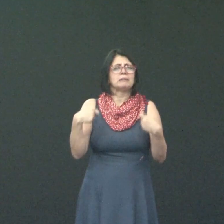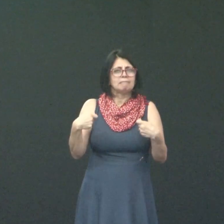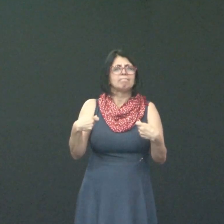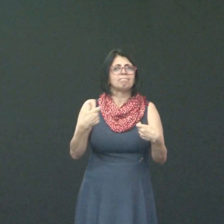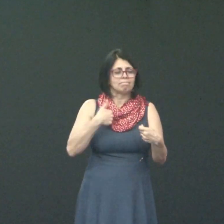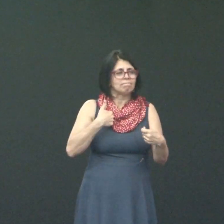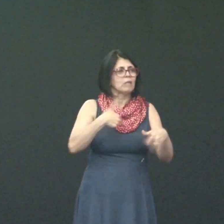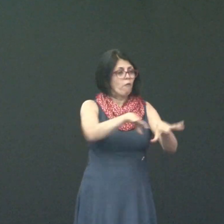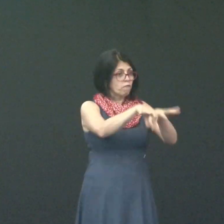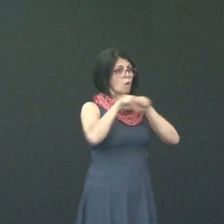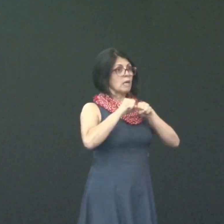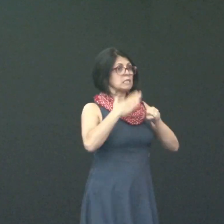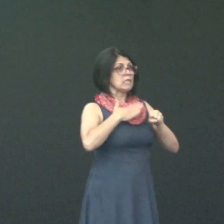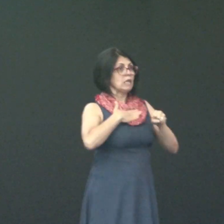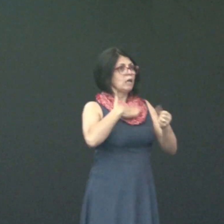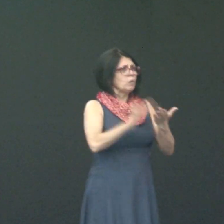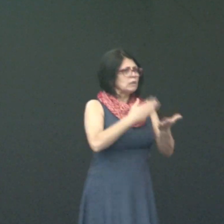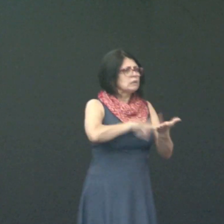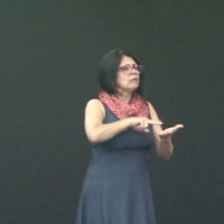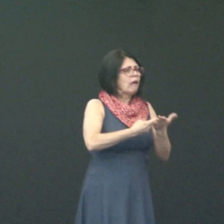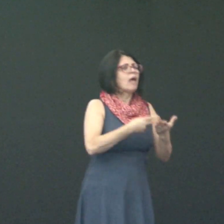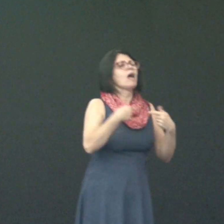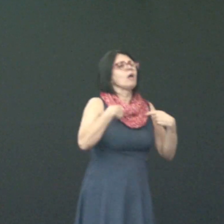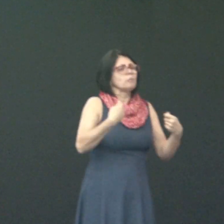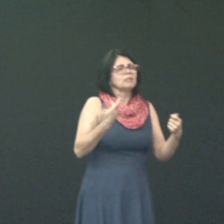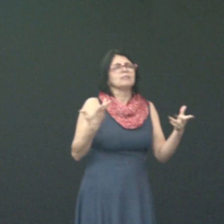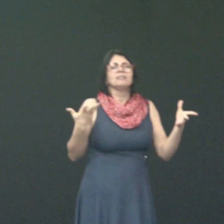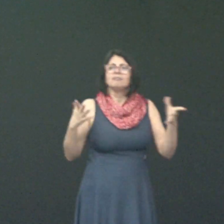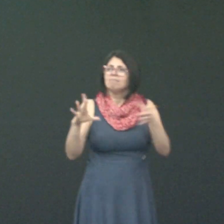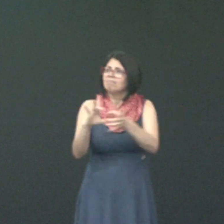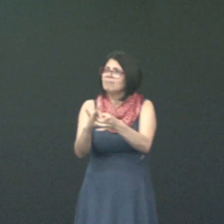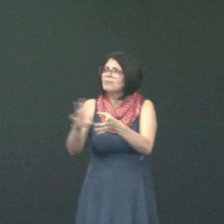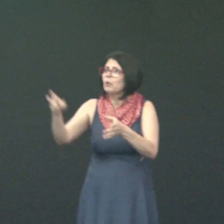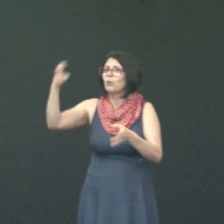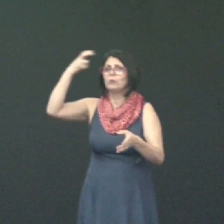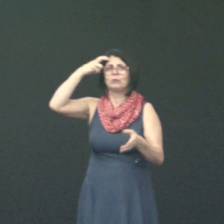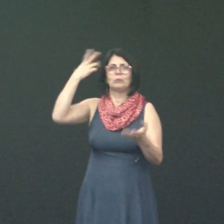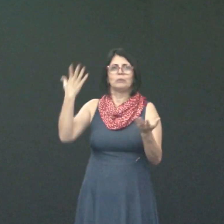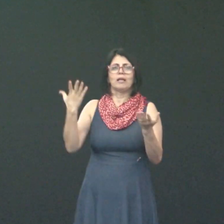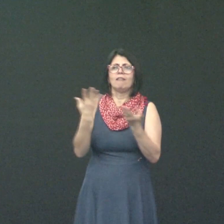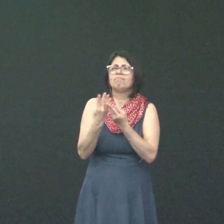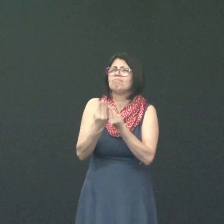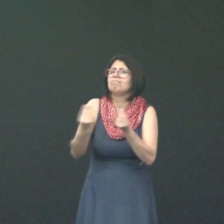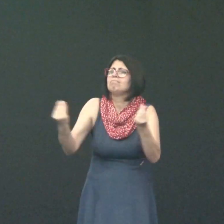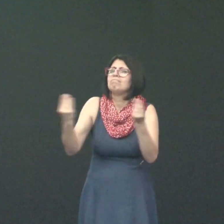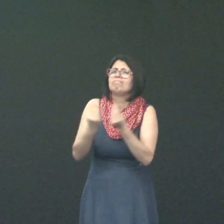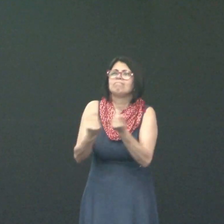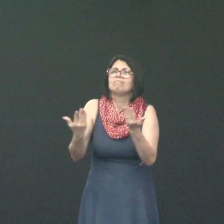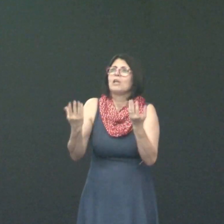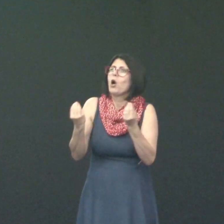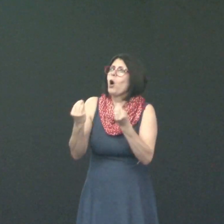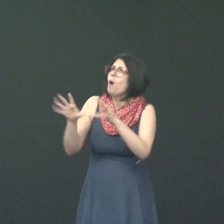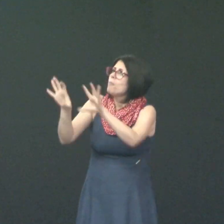áreas. No doutorado, eu tenho procurado essa